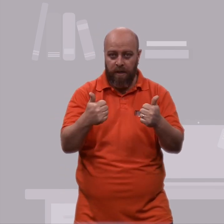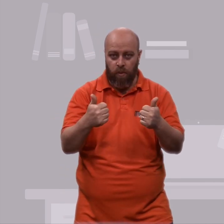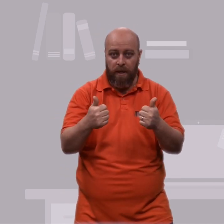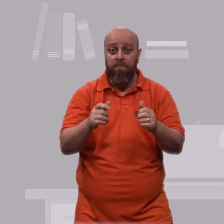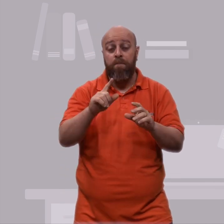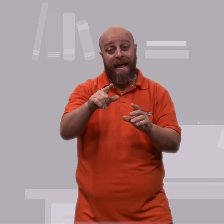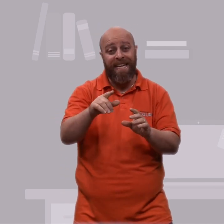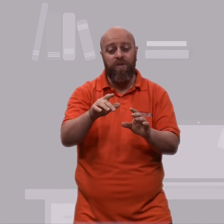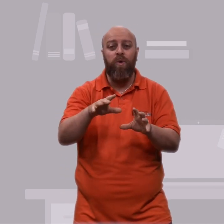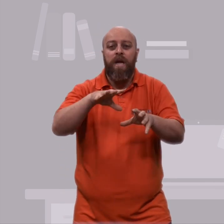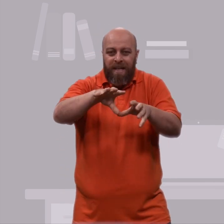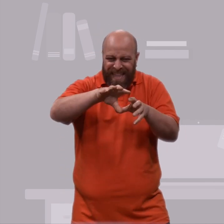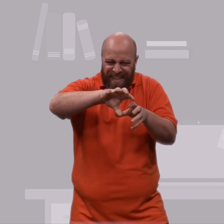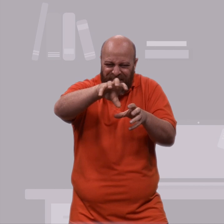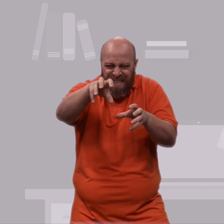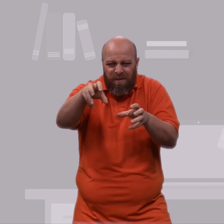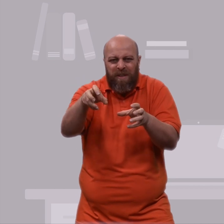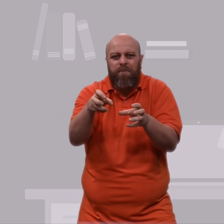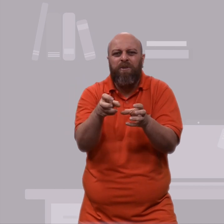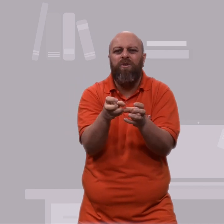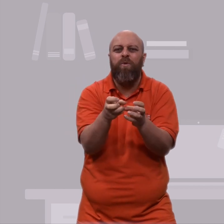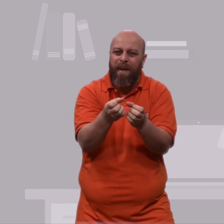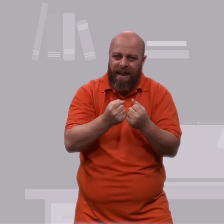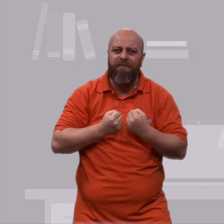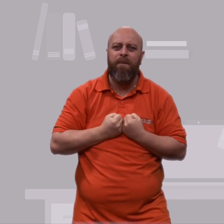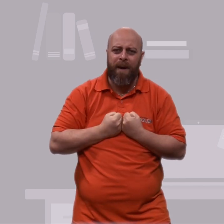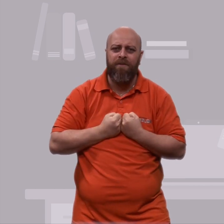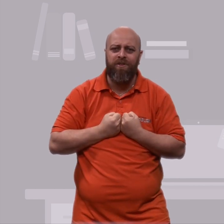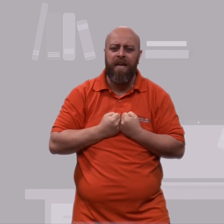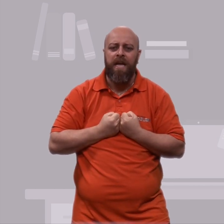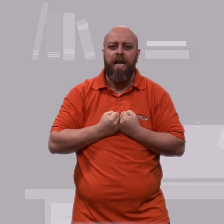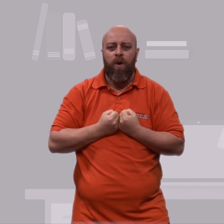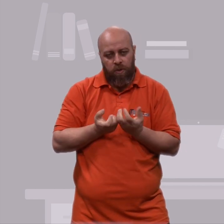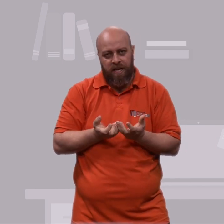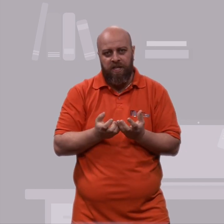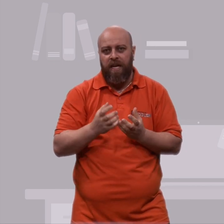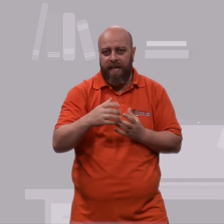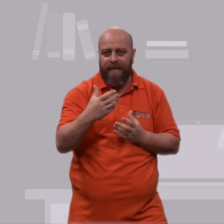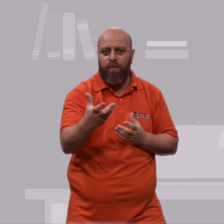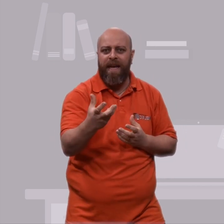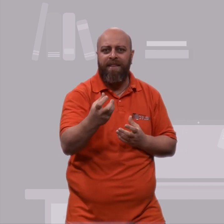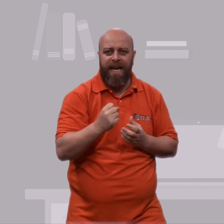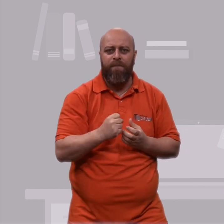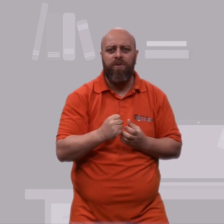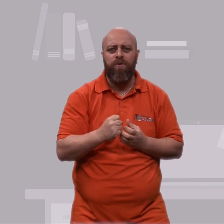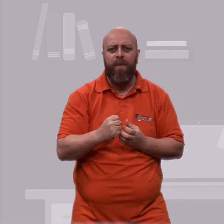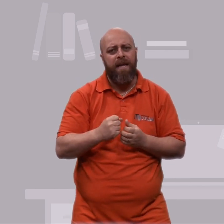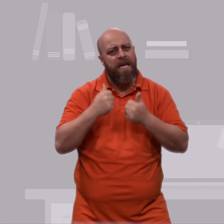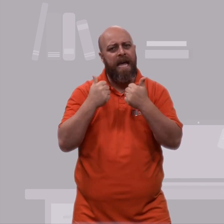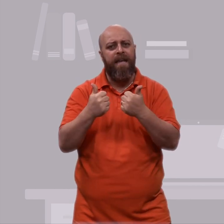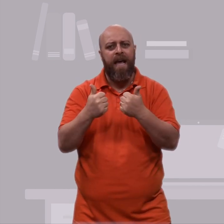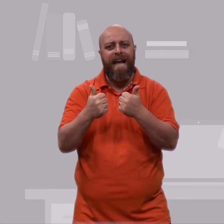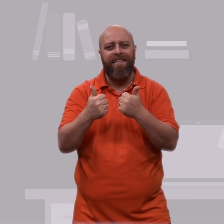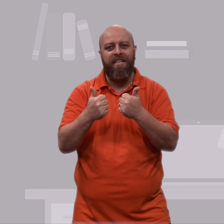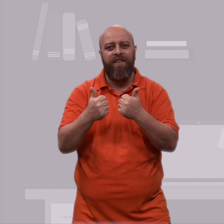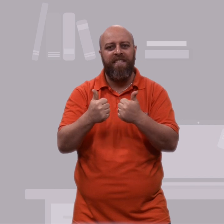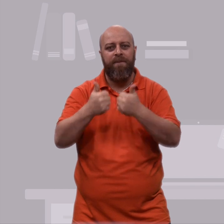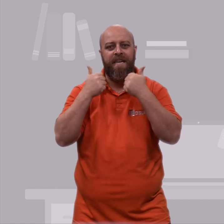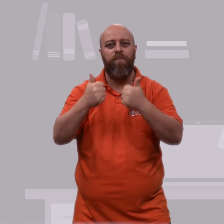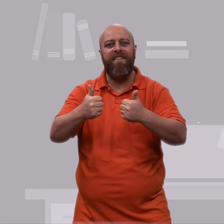segura para isso tem que fazer com que as pessoas do benfica perde você ou seja quem é do bem até a pessoa do bem e aí a internet fica sempre sendo na